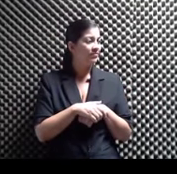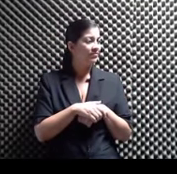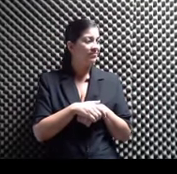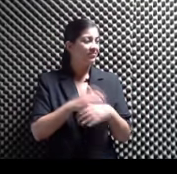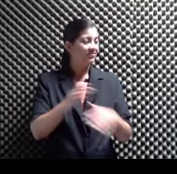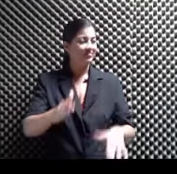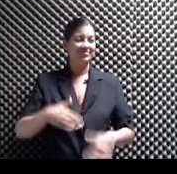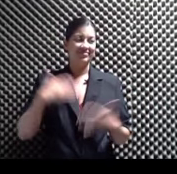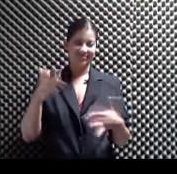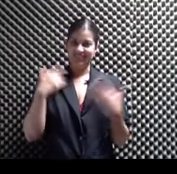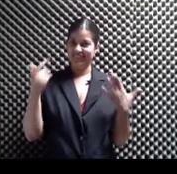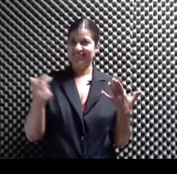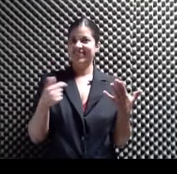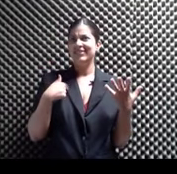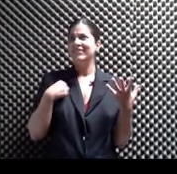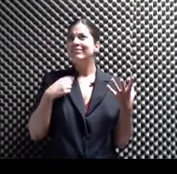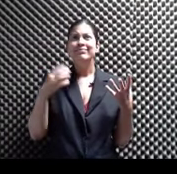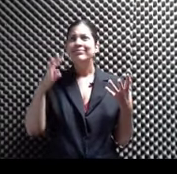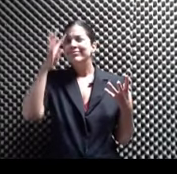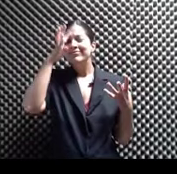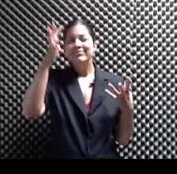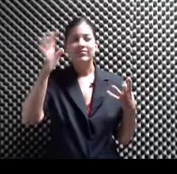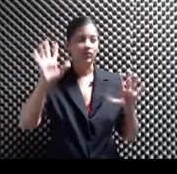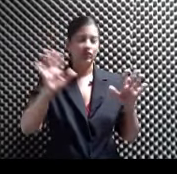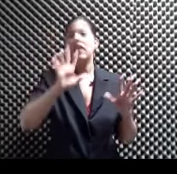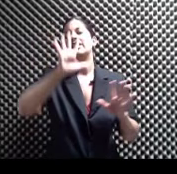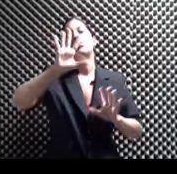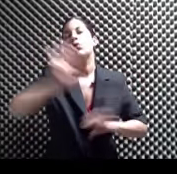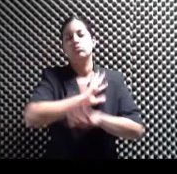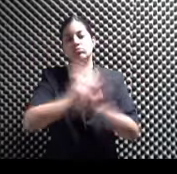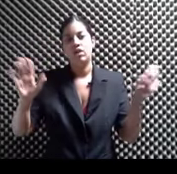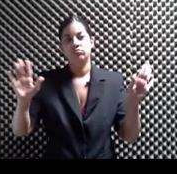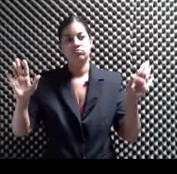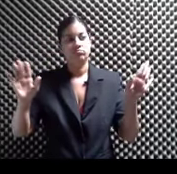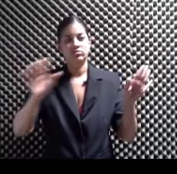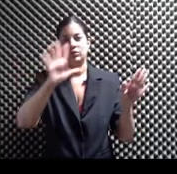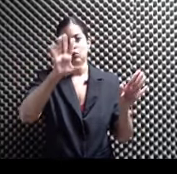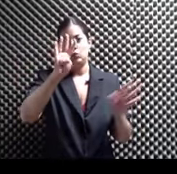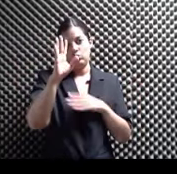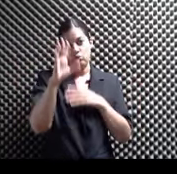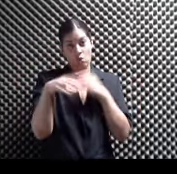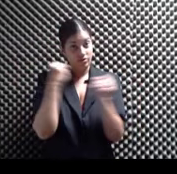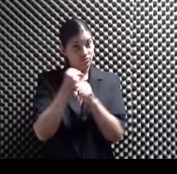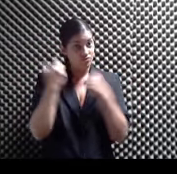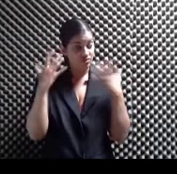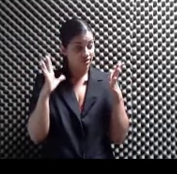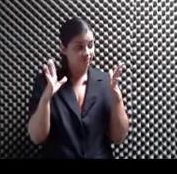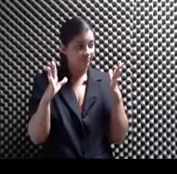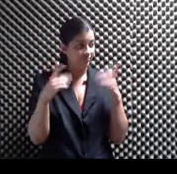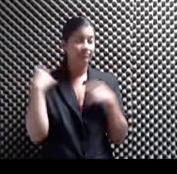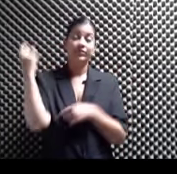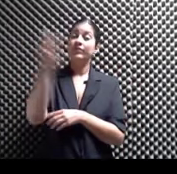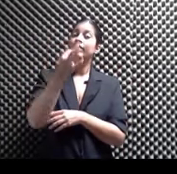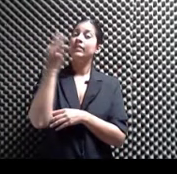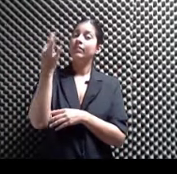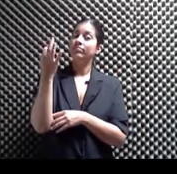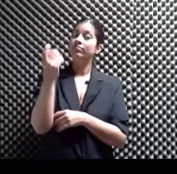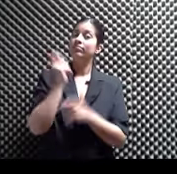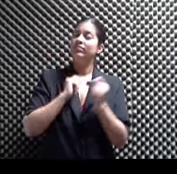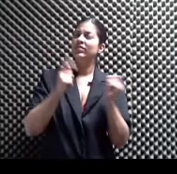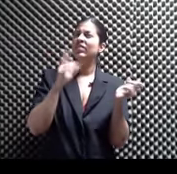Feliz. Estoy en los 50. 54 ya. Ay, Dios mío. Que hace varios años ya,